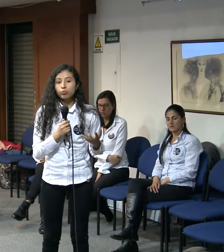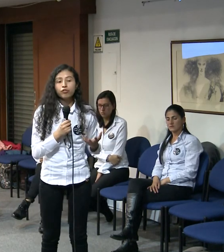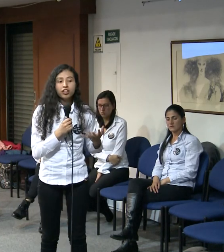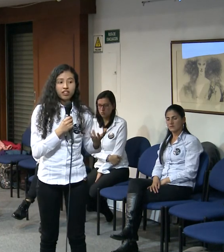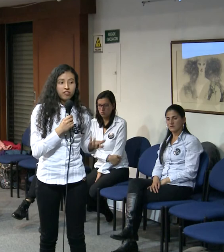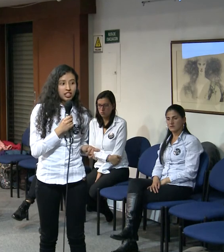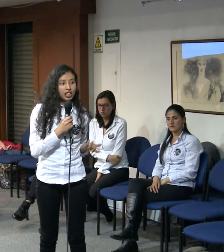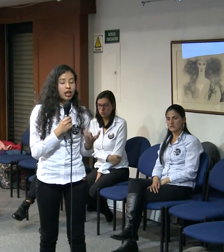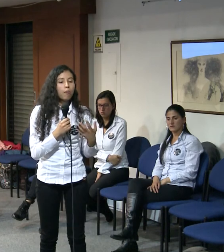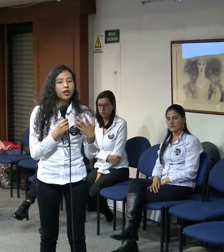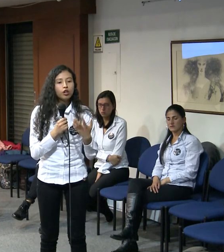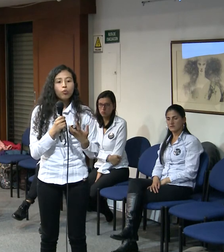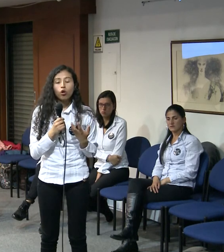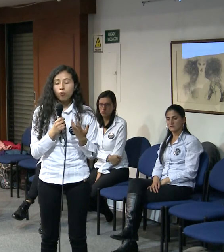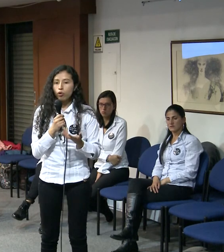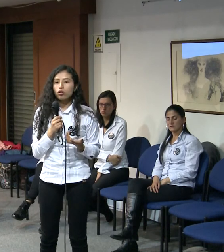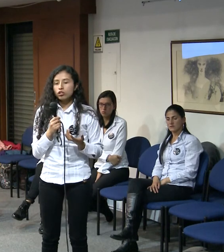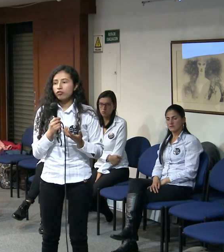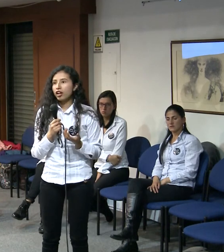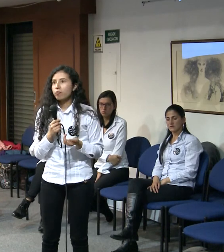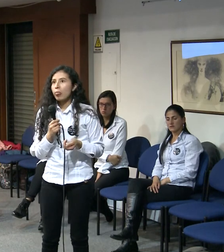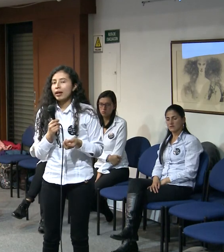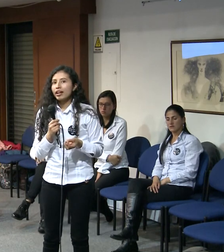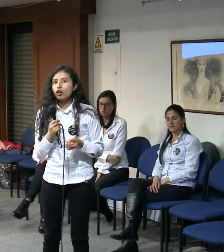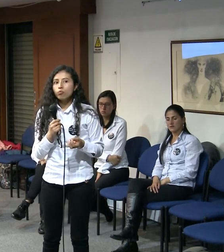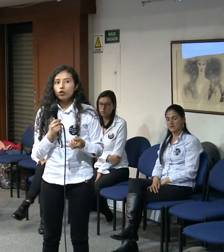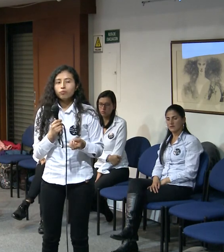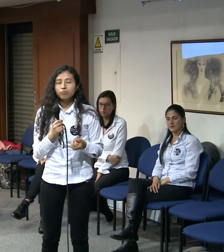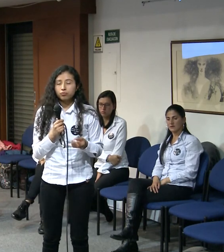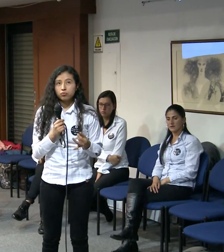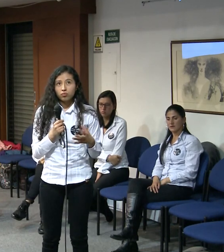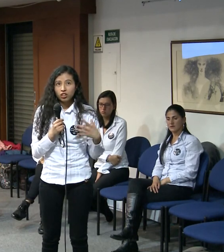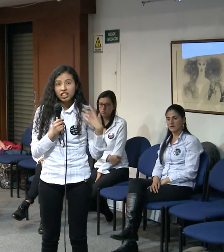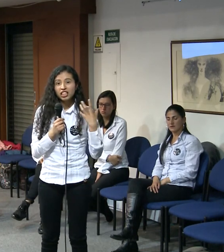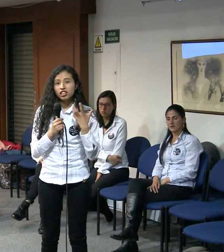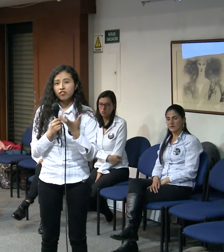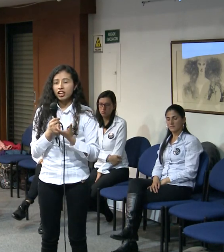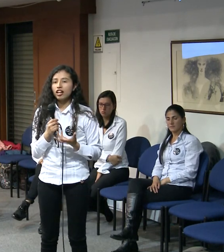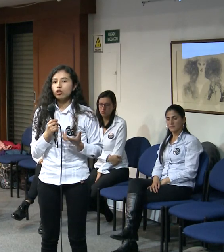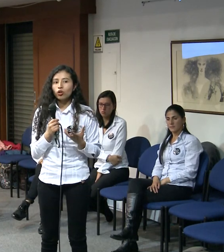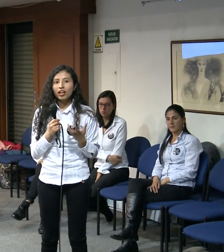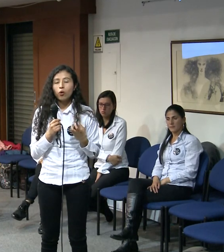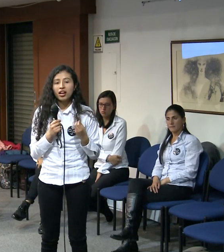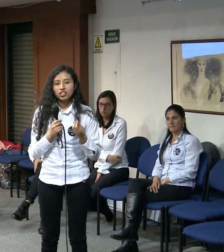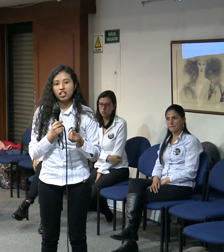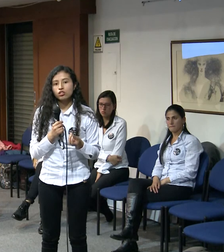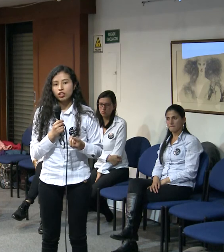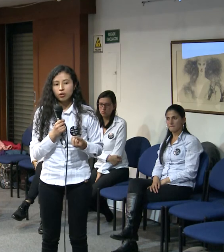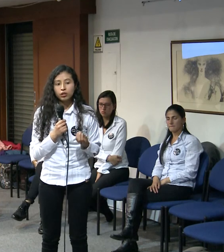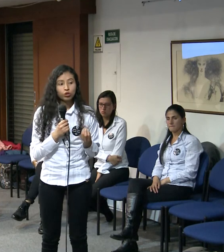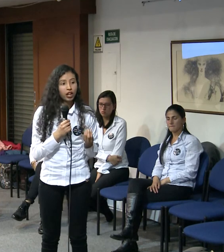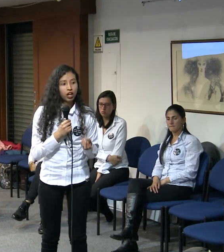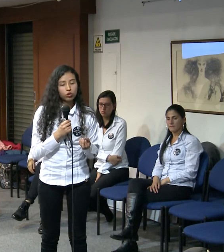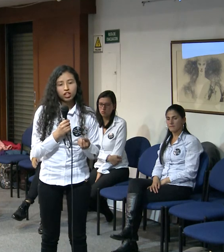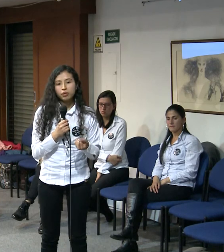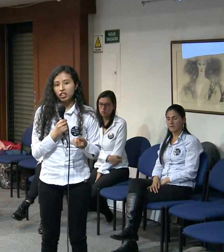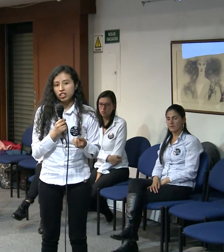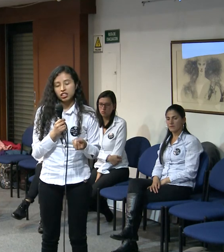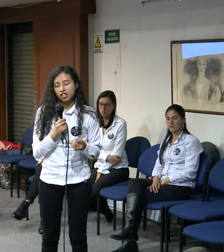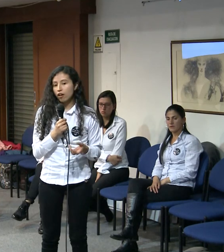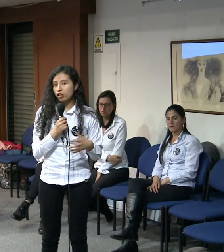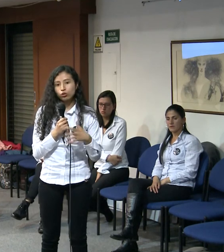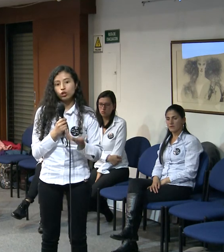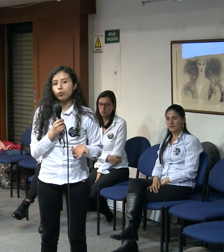sí, al principio fue difícil, pero poco a poco se fue como identificando cuáles eran esos elementos que ellos